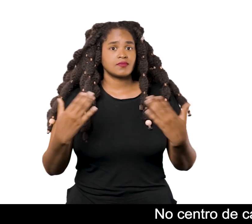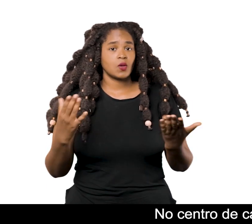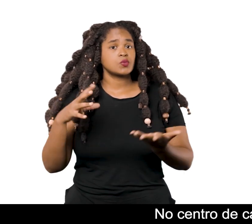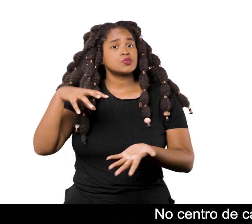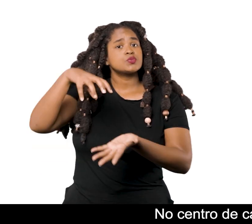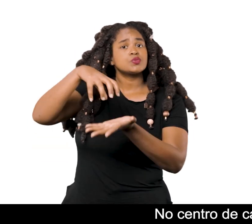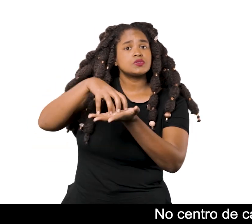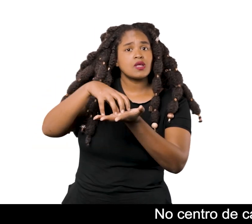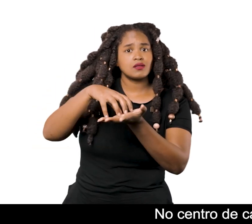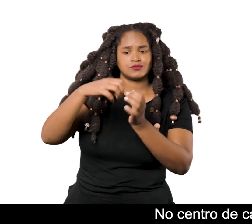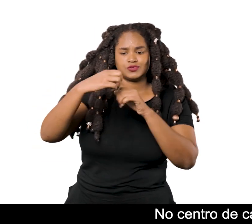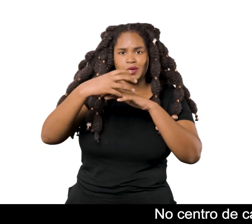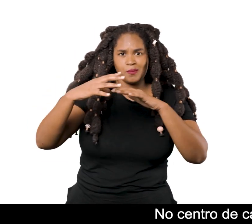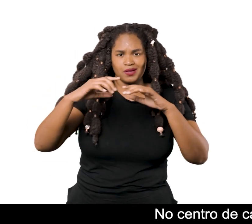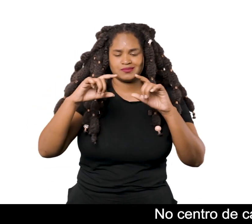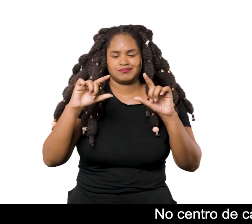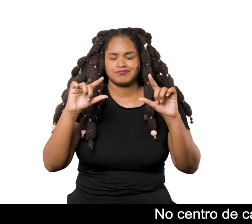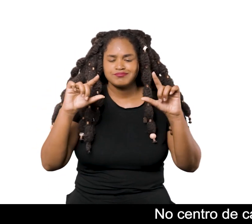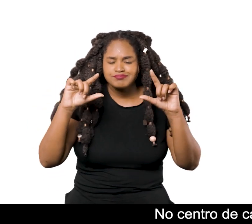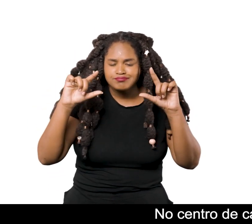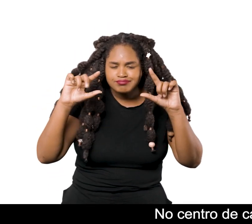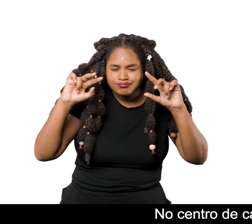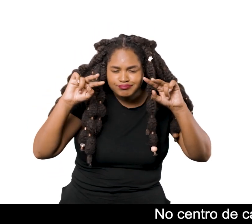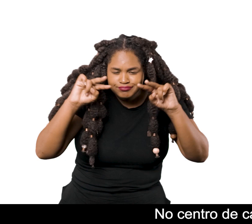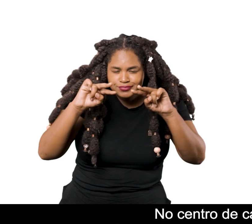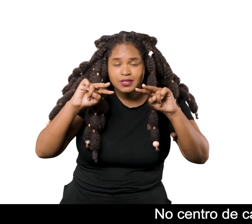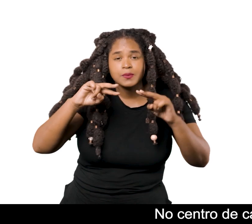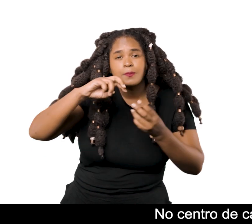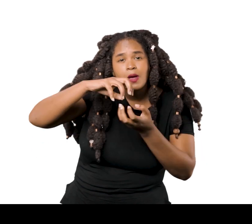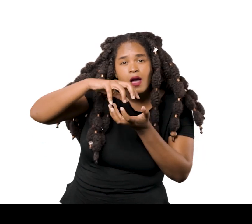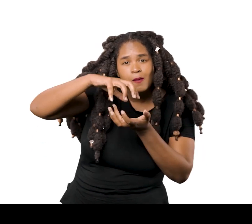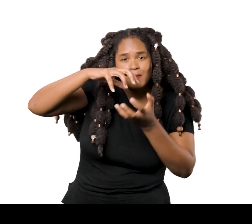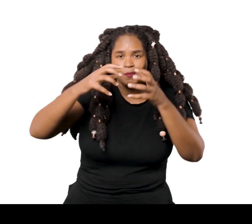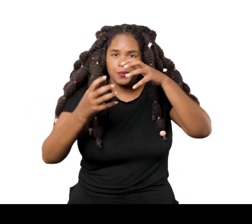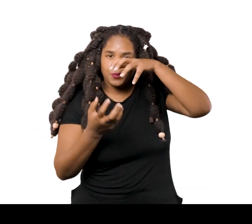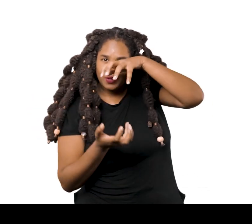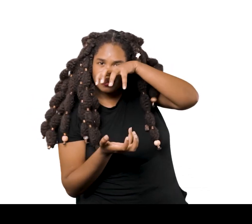No centro de cada diamante há uma pequena ampulheta na cor azul.